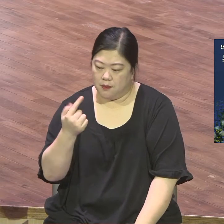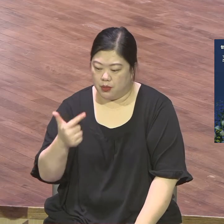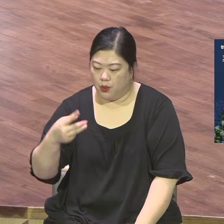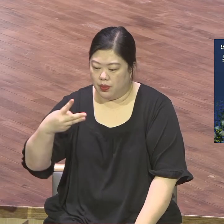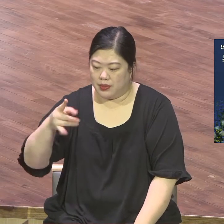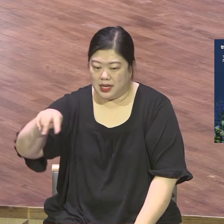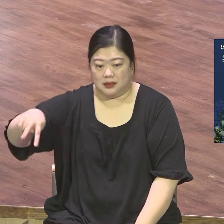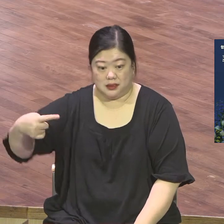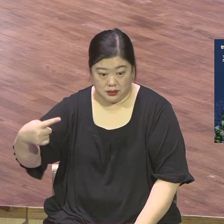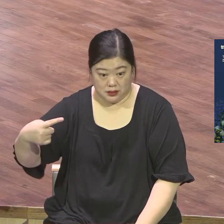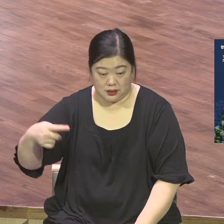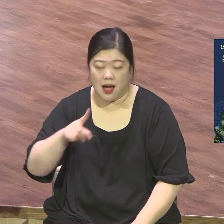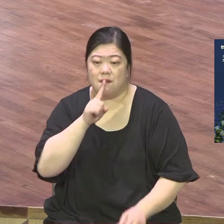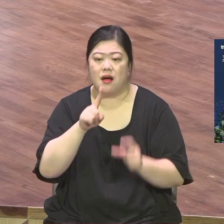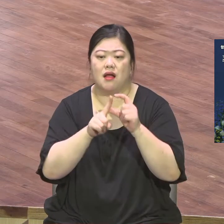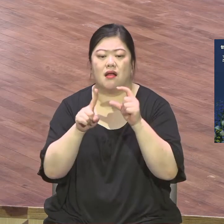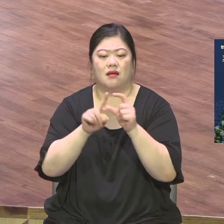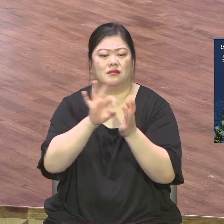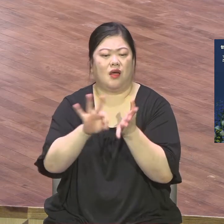돌아간다.